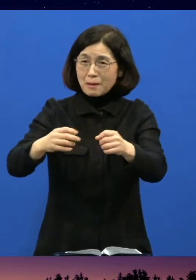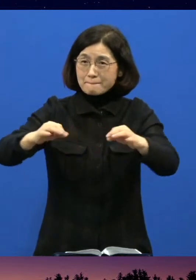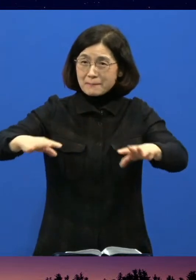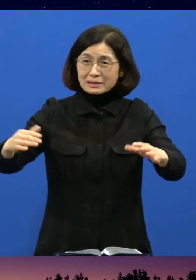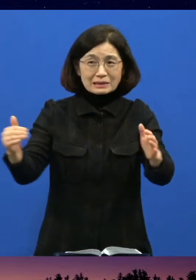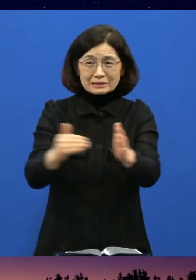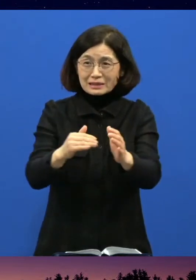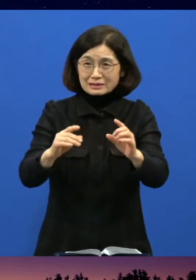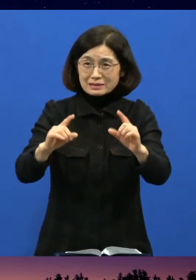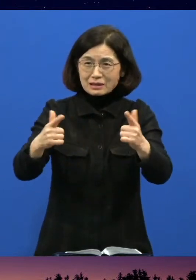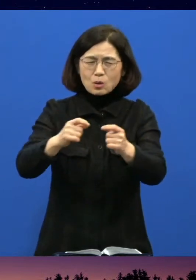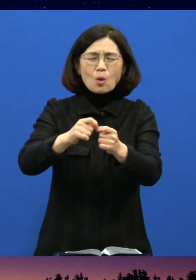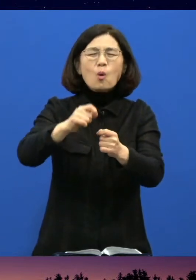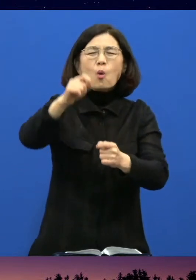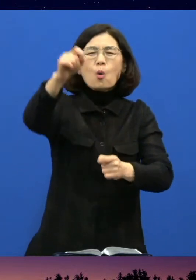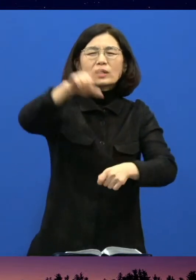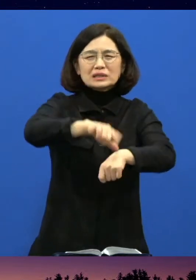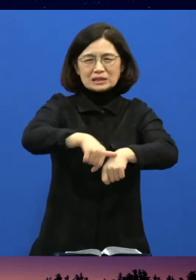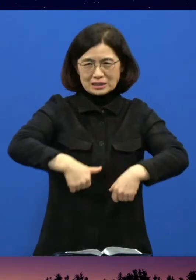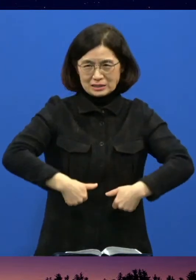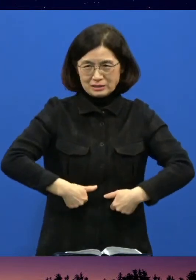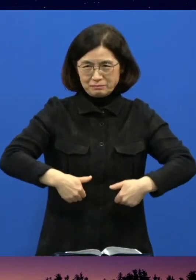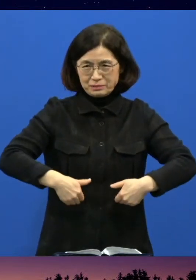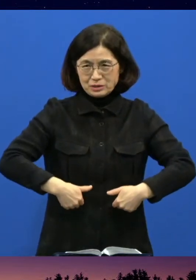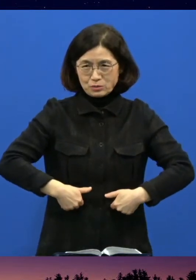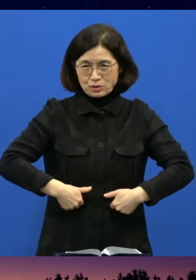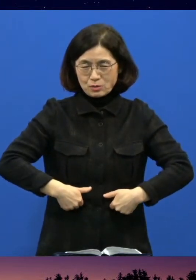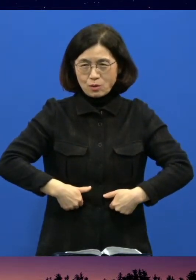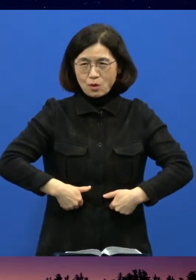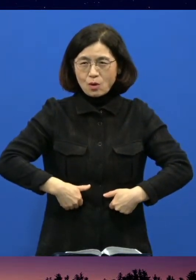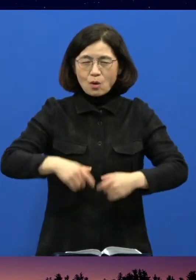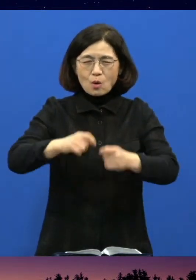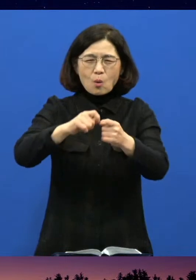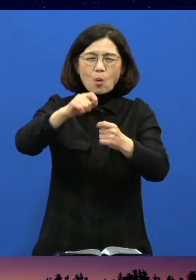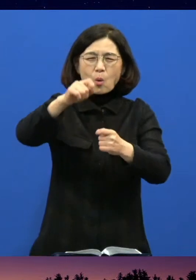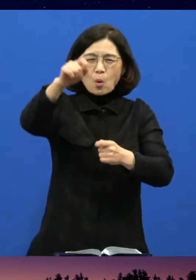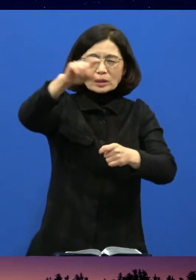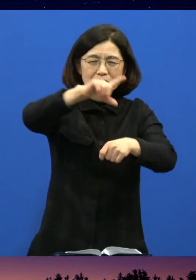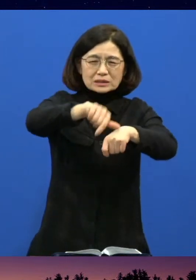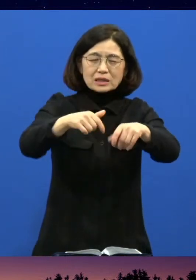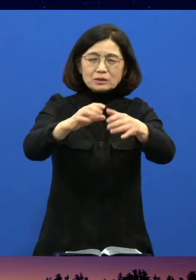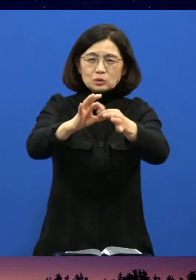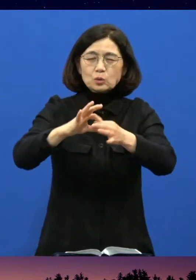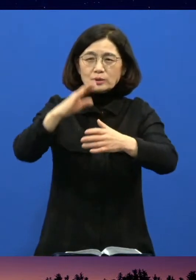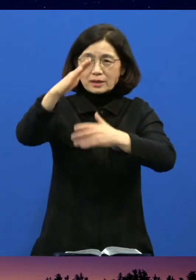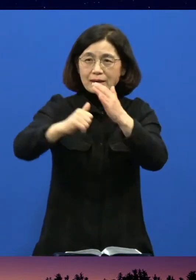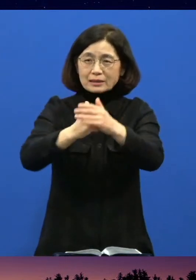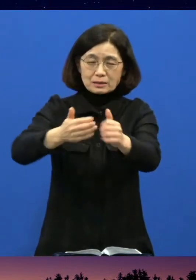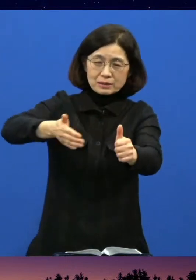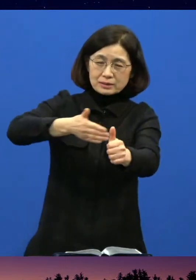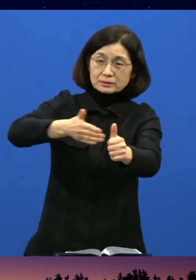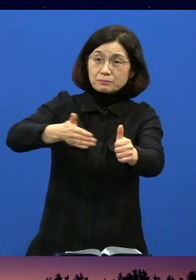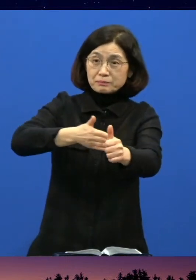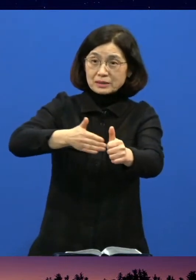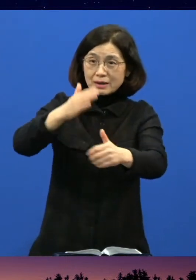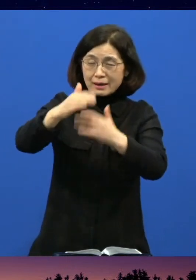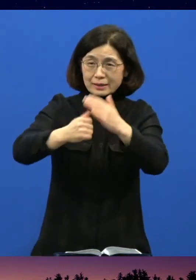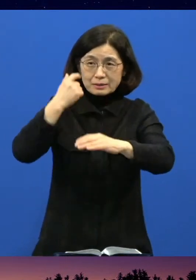표현은 없지만 하나님의 섭리가 이루어져가는 방식이 그런 거라는 거죠. 그냥 만들어지는 게 아니에요,